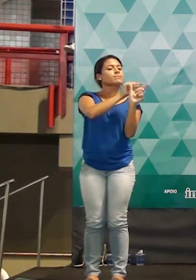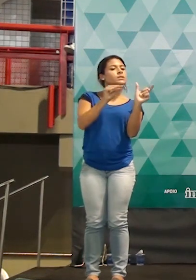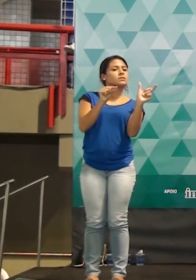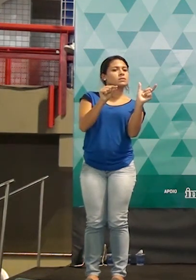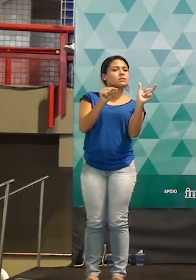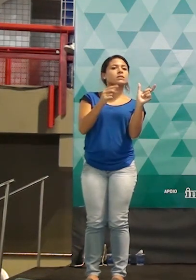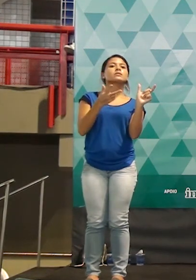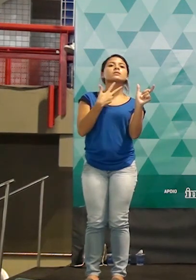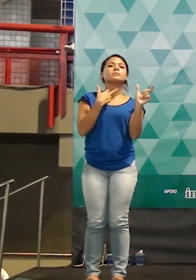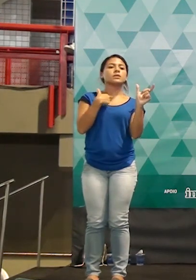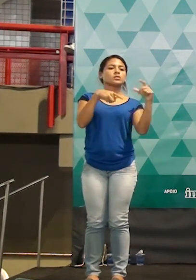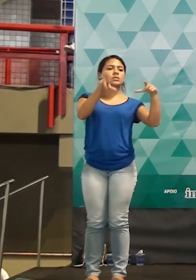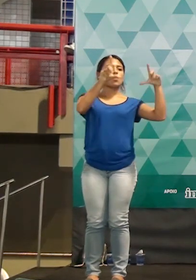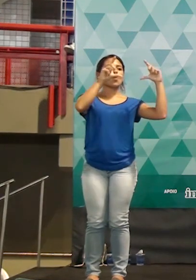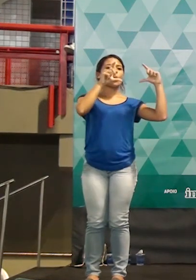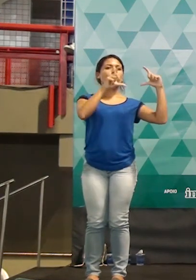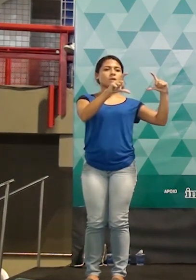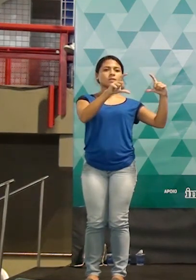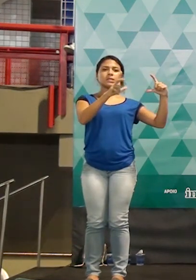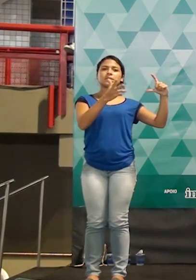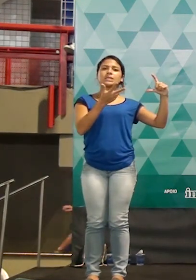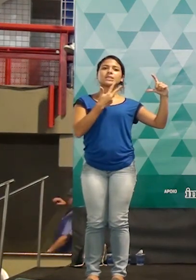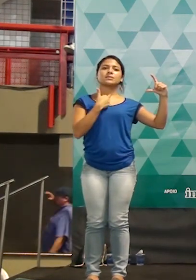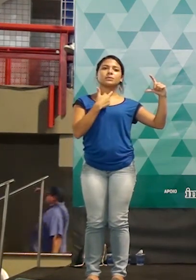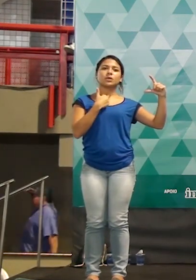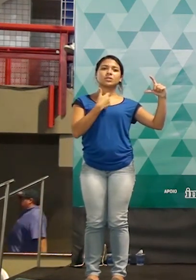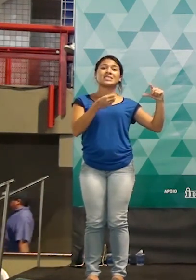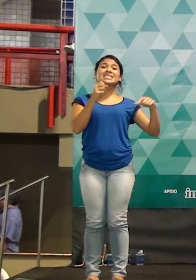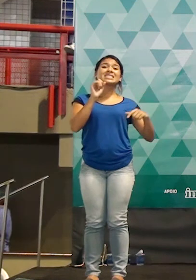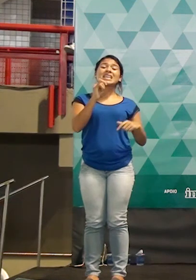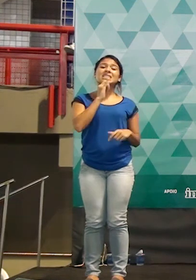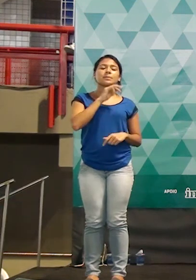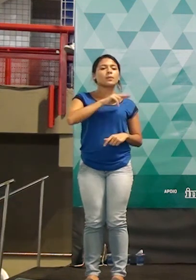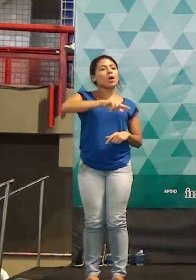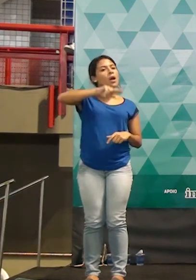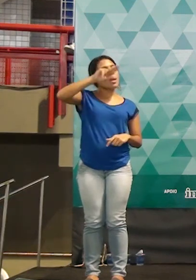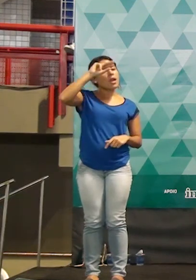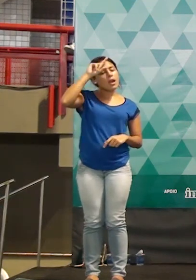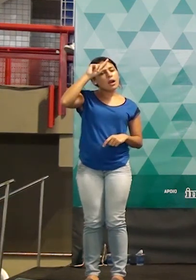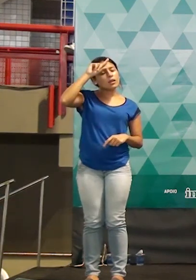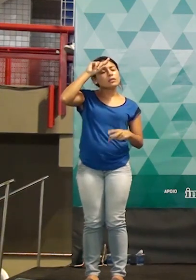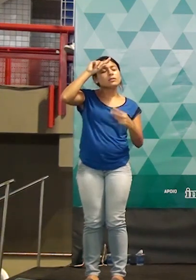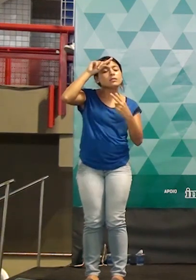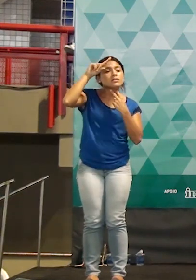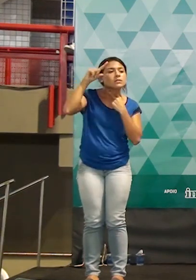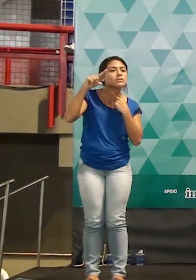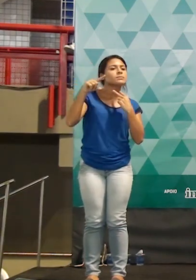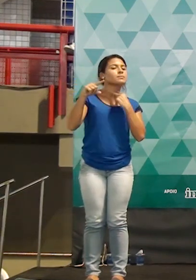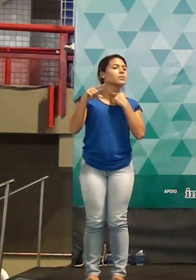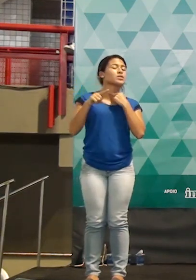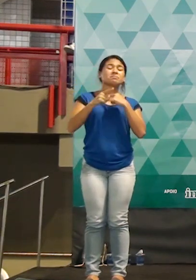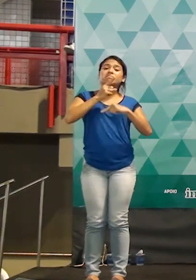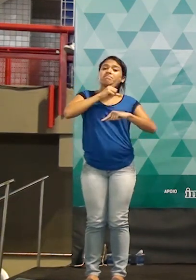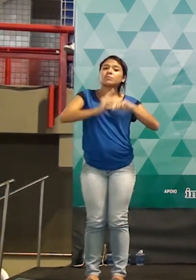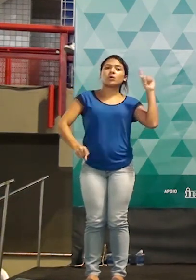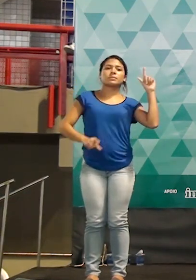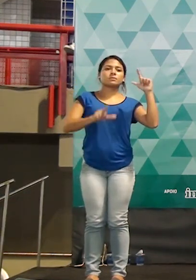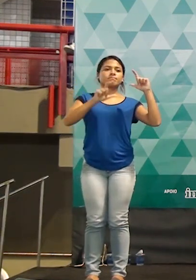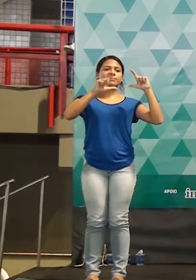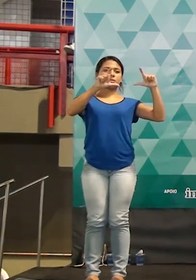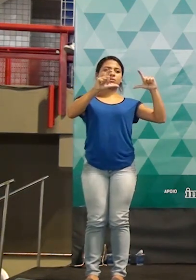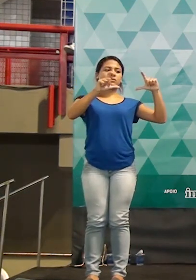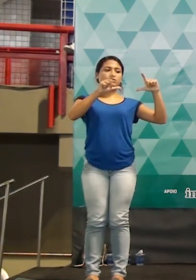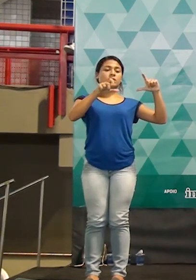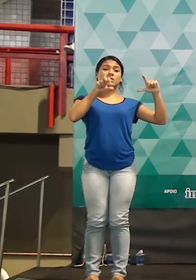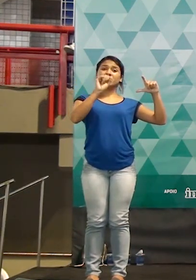usados para tal finalidade. Quando você erra uma palavra, não é para usar parênteses. Se você usar, eles vão